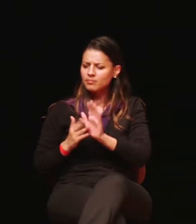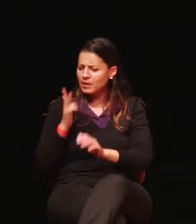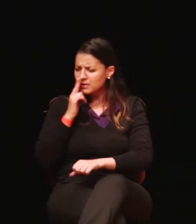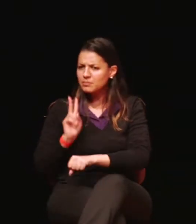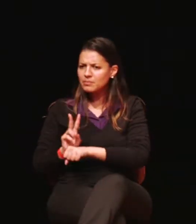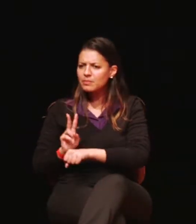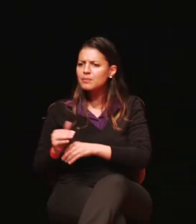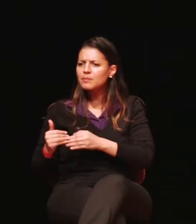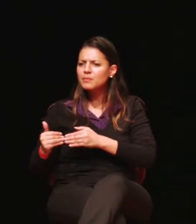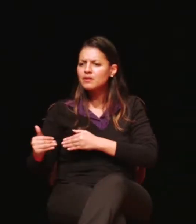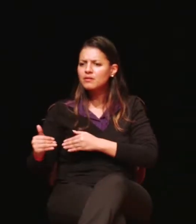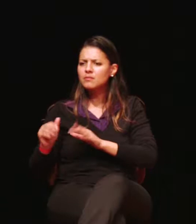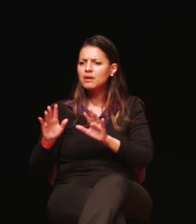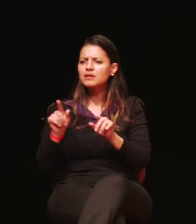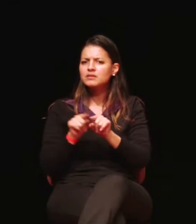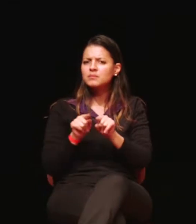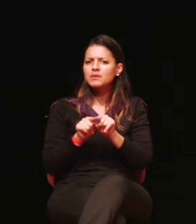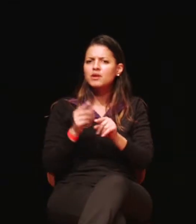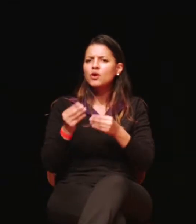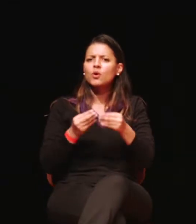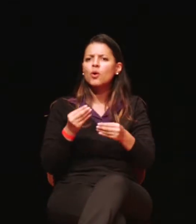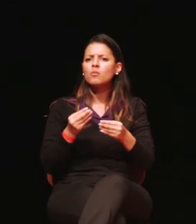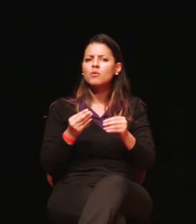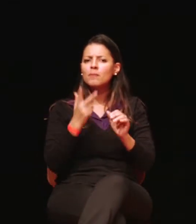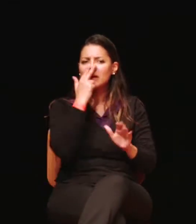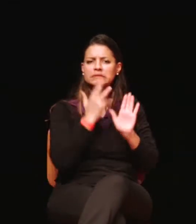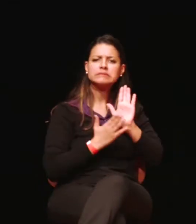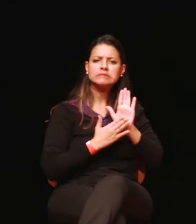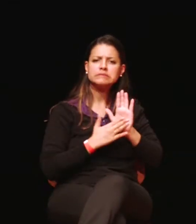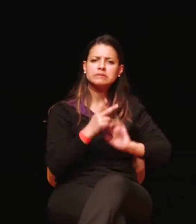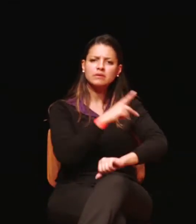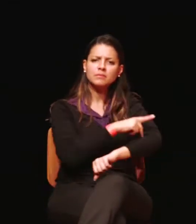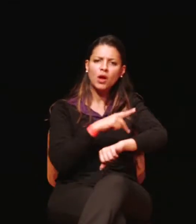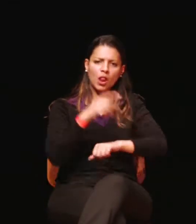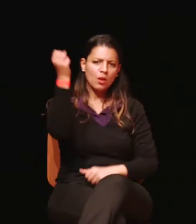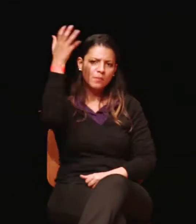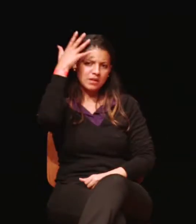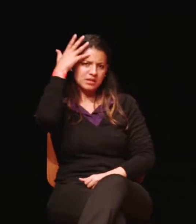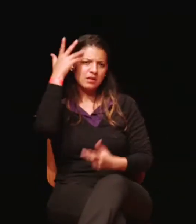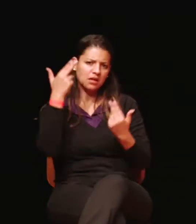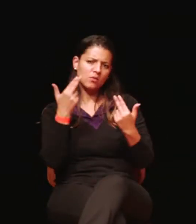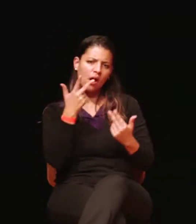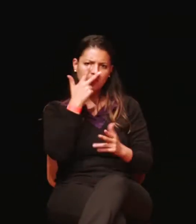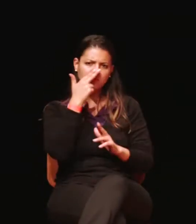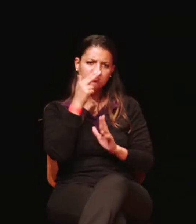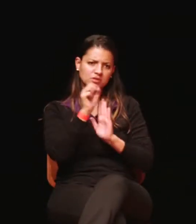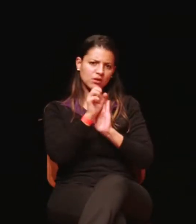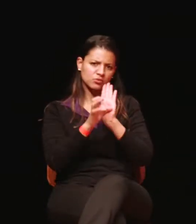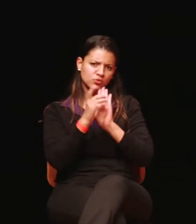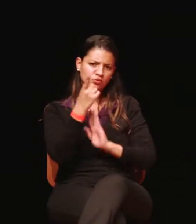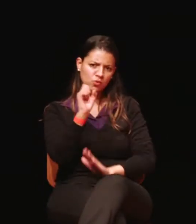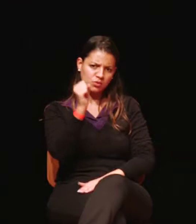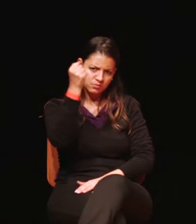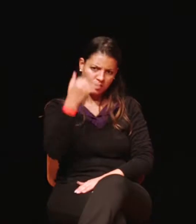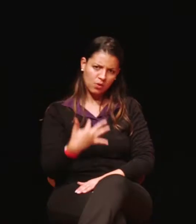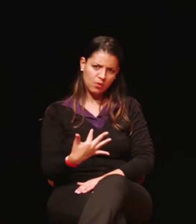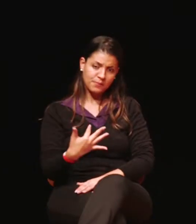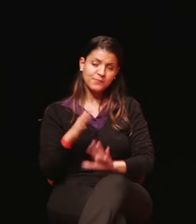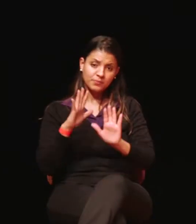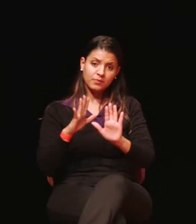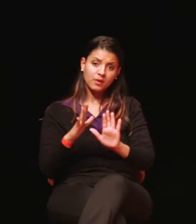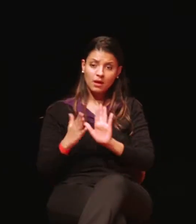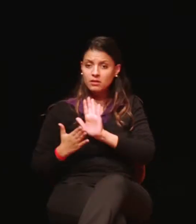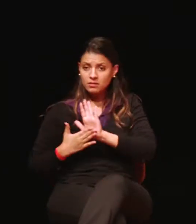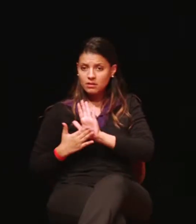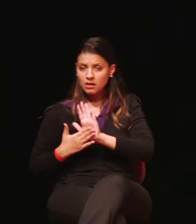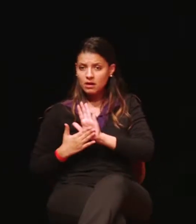Média, nem muito menos um tratado pedagógico iluminista, tal como surgiram no século XVIII. Os tratados de